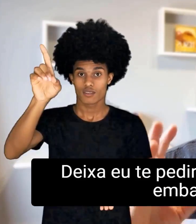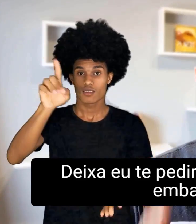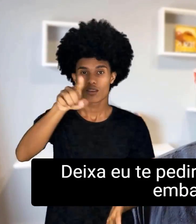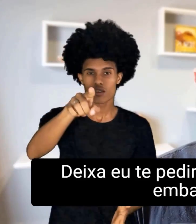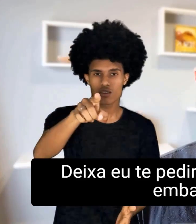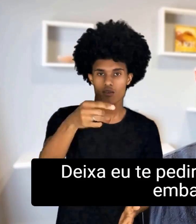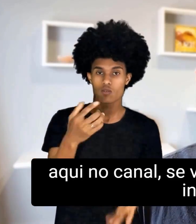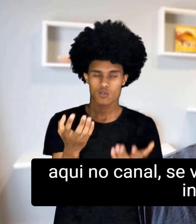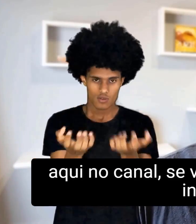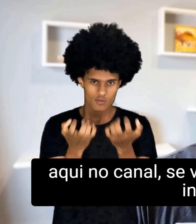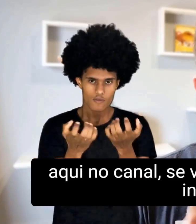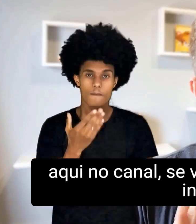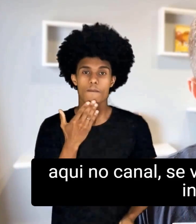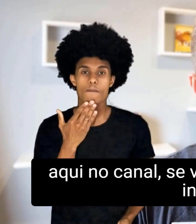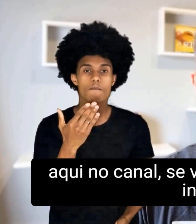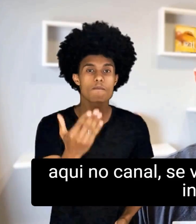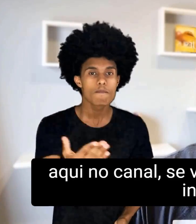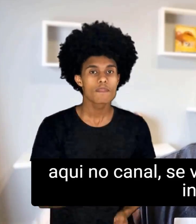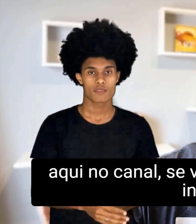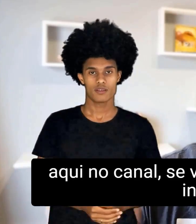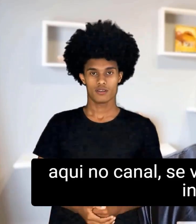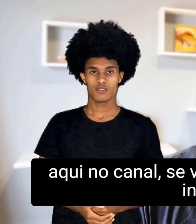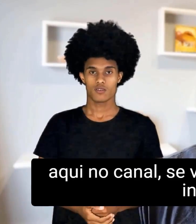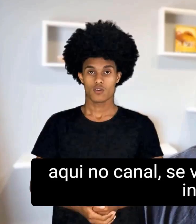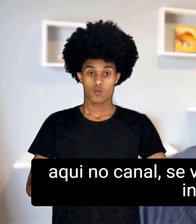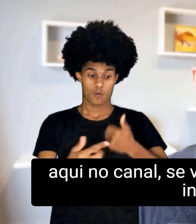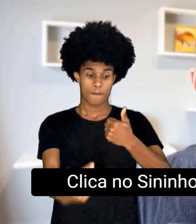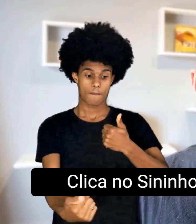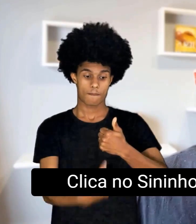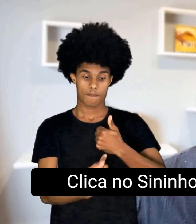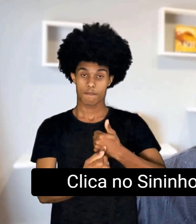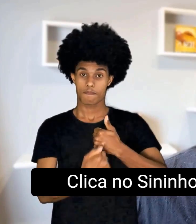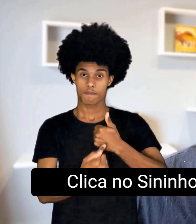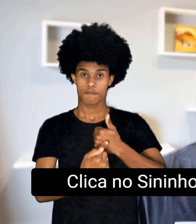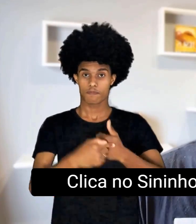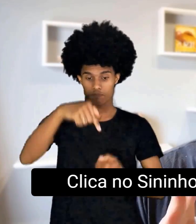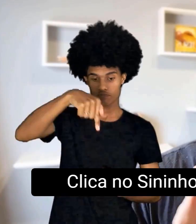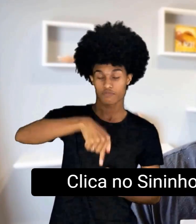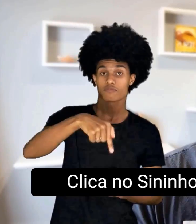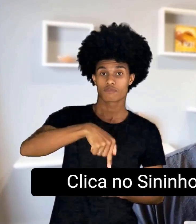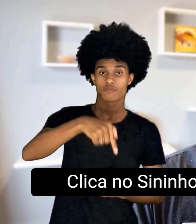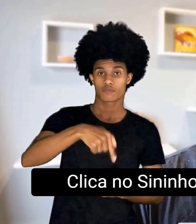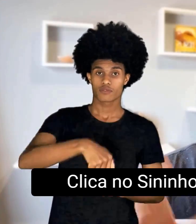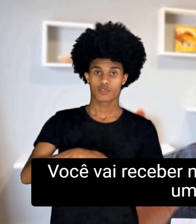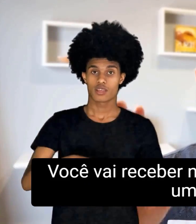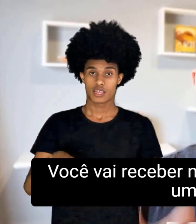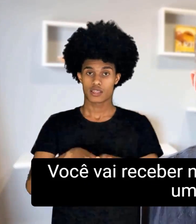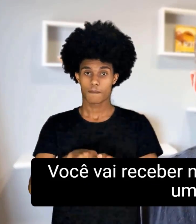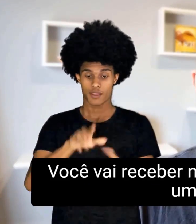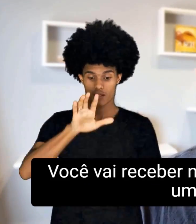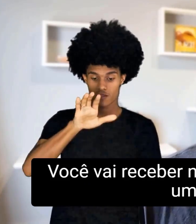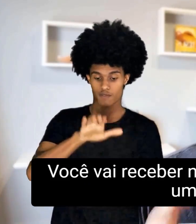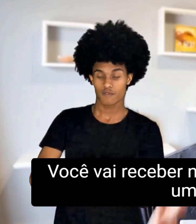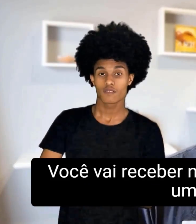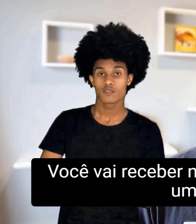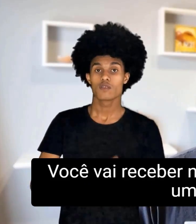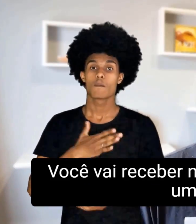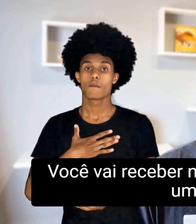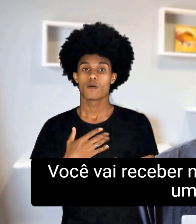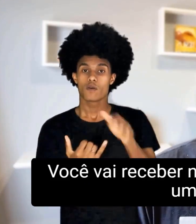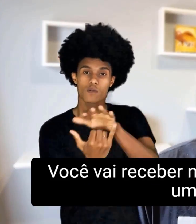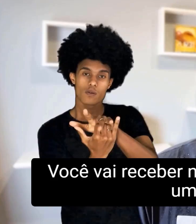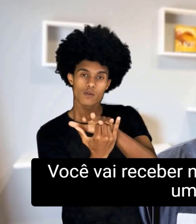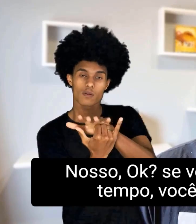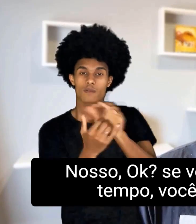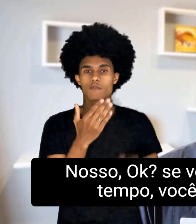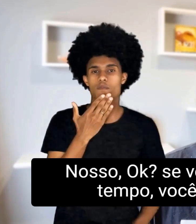se inscreve aqui no canal. Se você ainda não está inscrito, se inscreve aqui. Clica no sininho, tem um sininho do lado, você vai receber a notificação toda vez que sair um